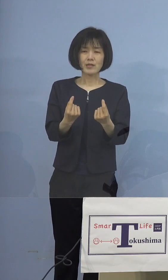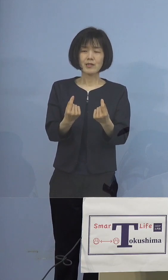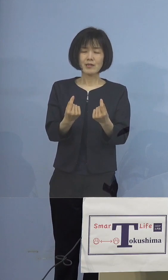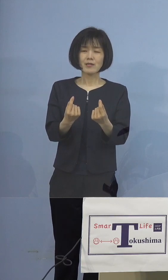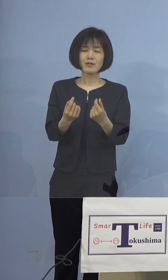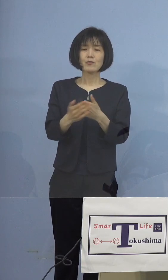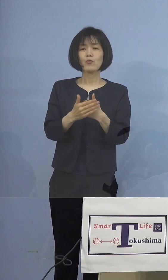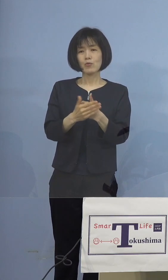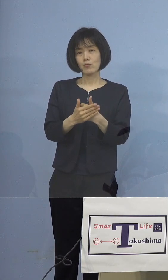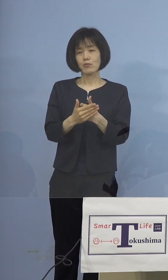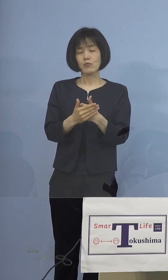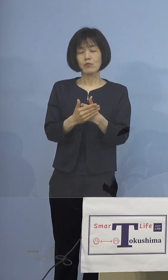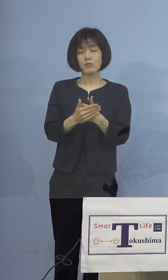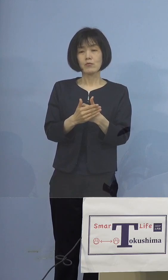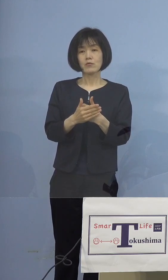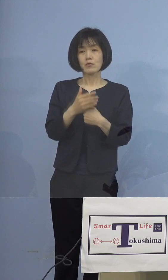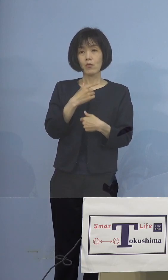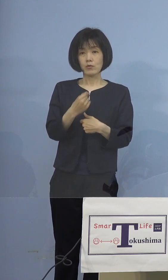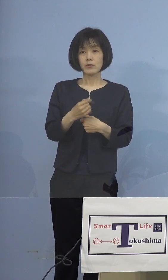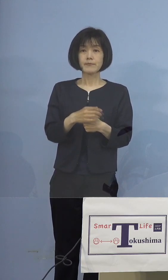協力をお願いいたします。